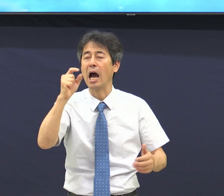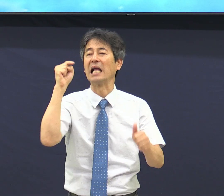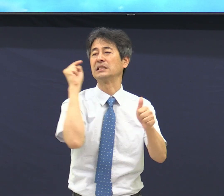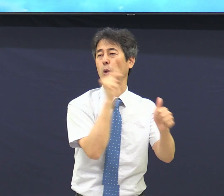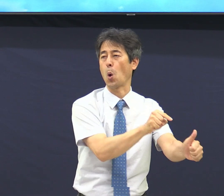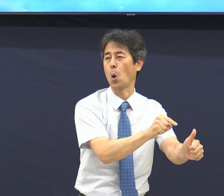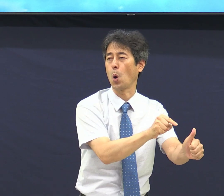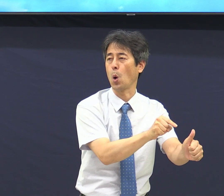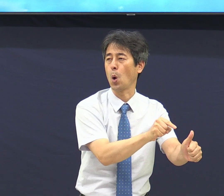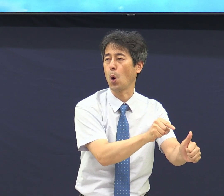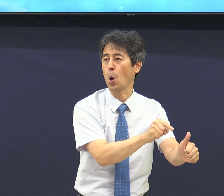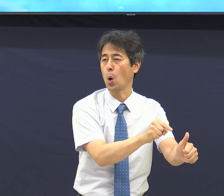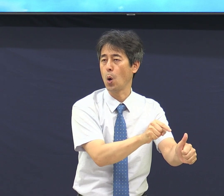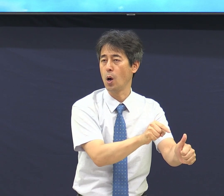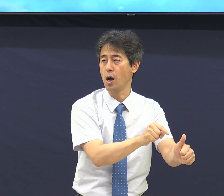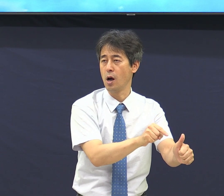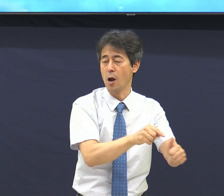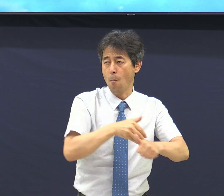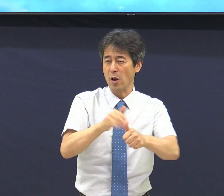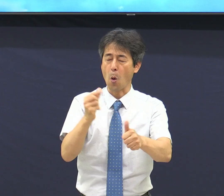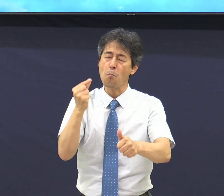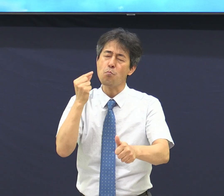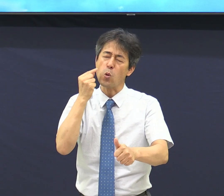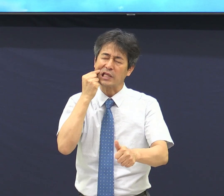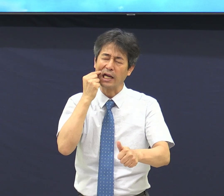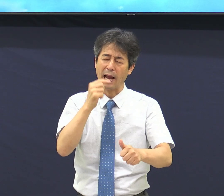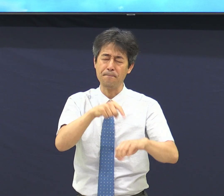바로의 마음을 강팍하게